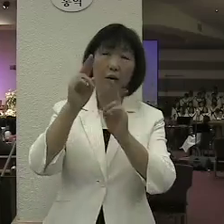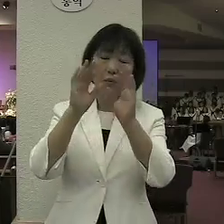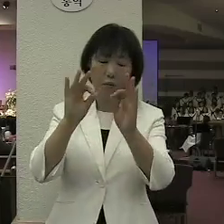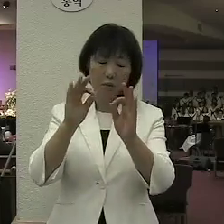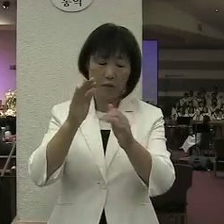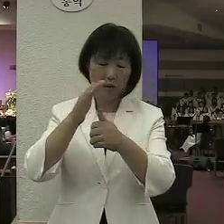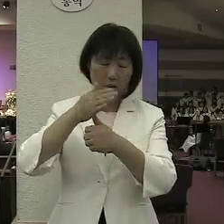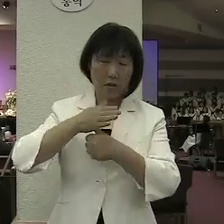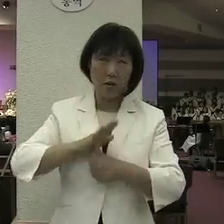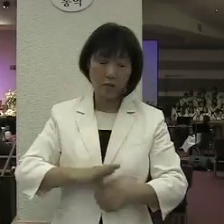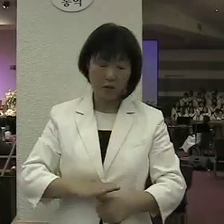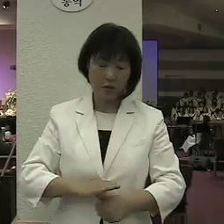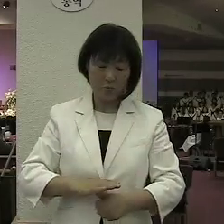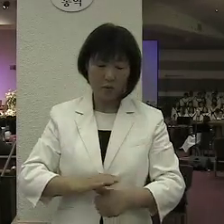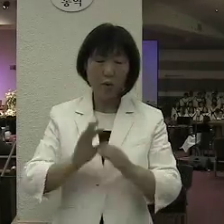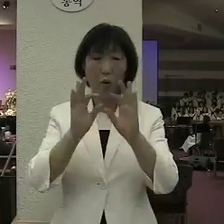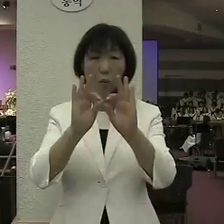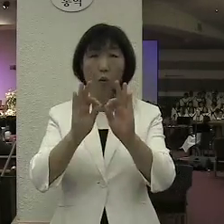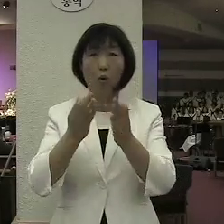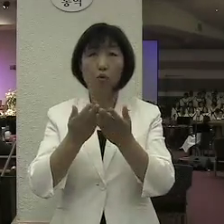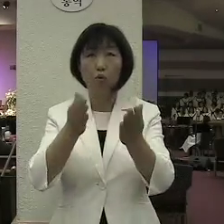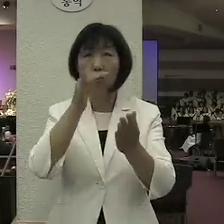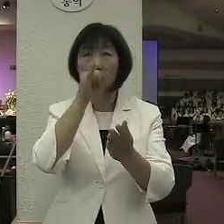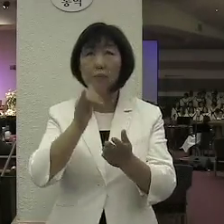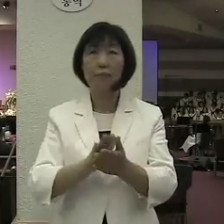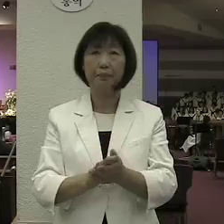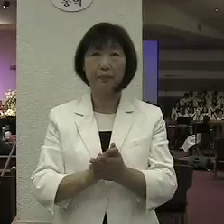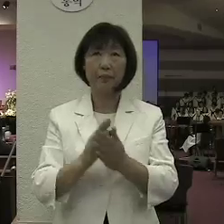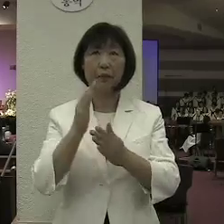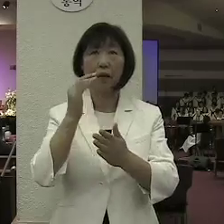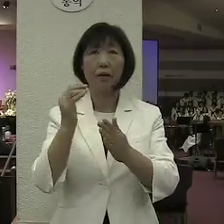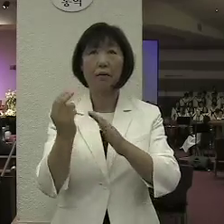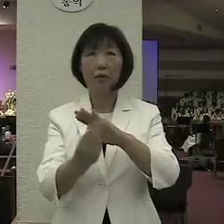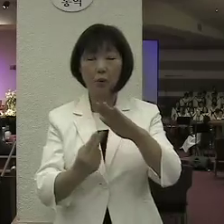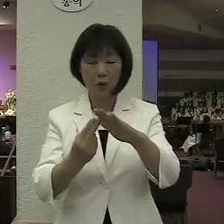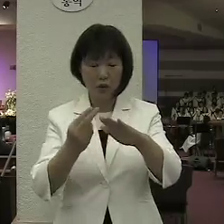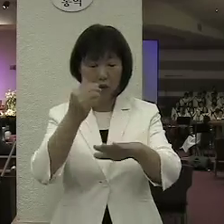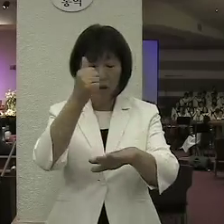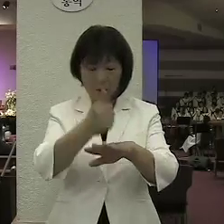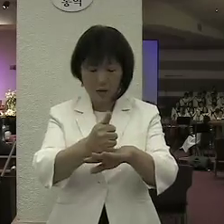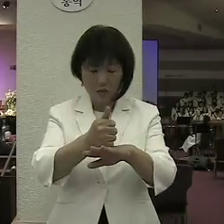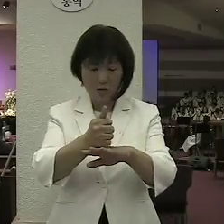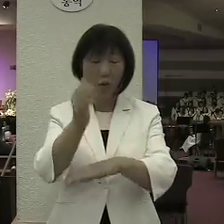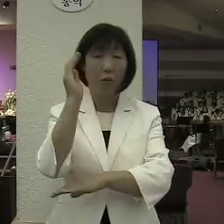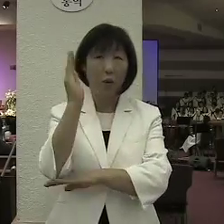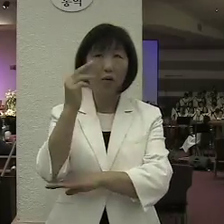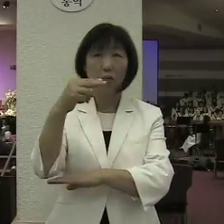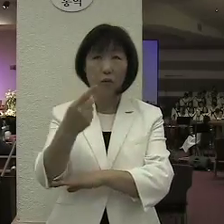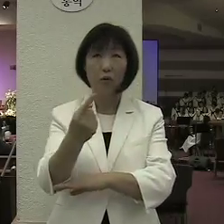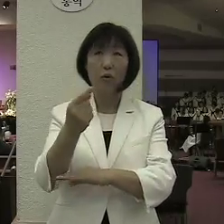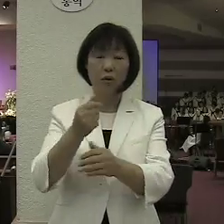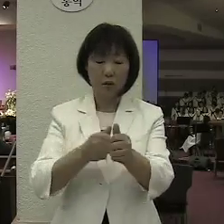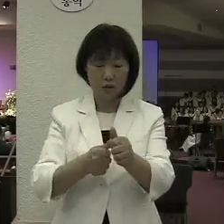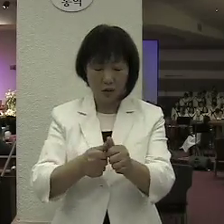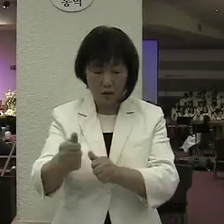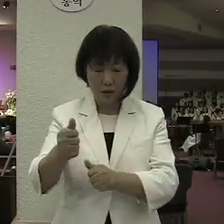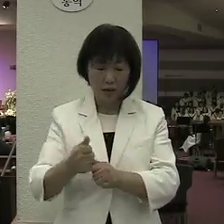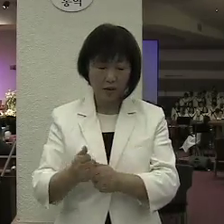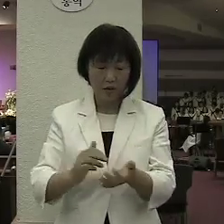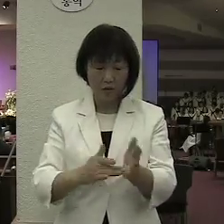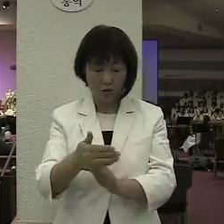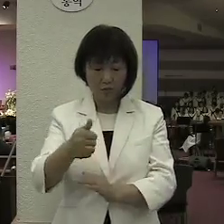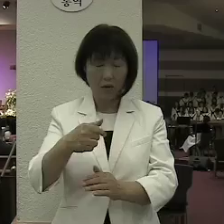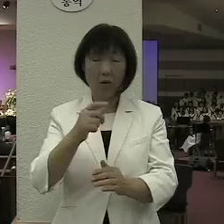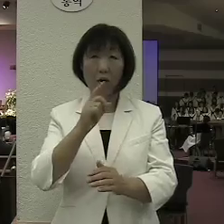우리가 예수 그리스도 안에 있는 자들이라면 예수 그리스도와 함께 우리가 마지막 때 또한 분명히 승리할 것이기